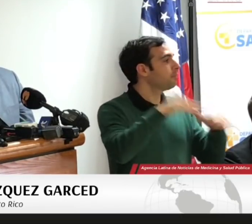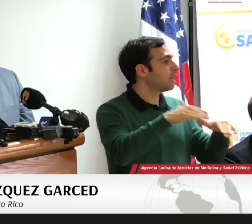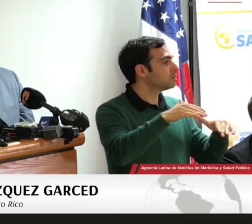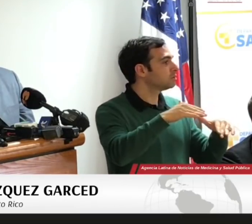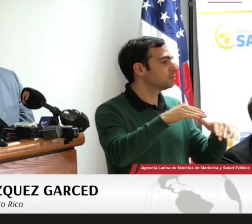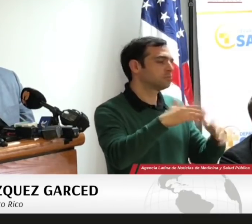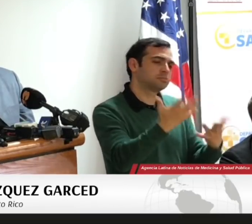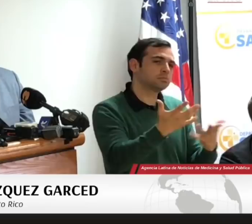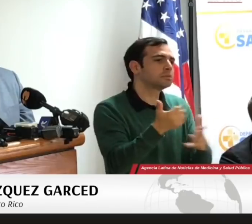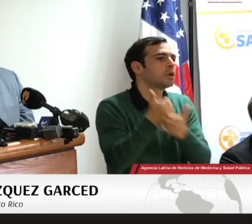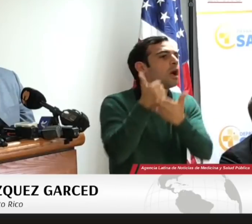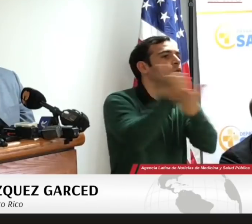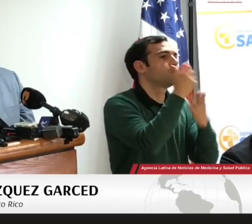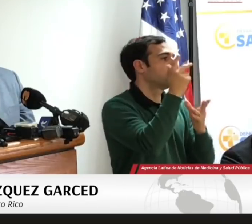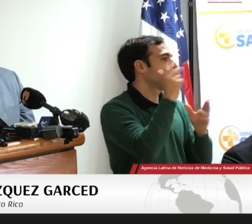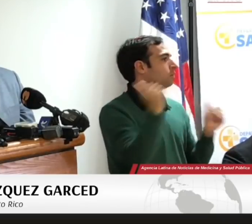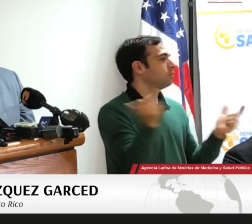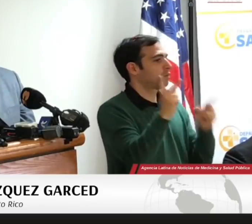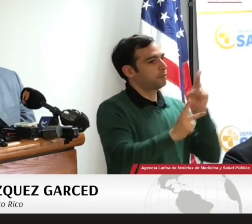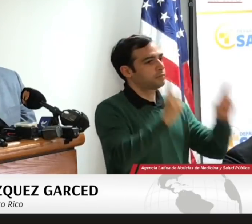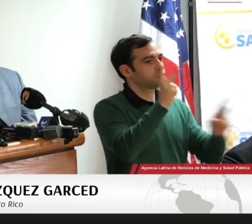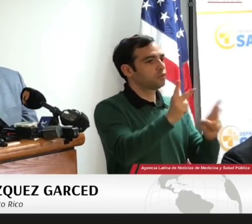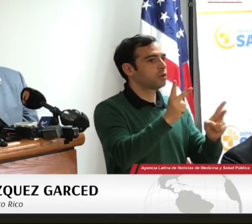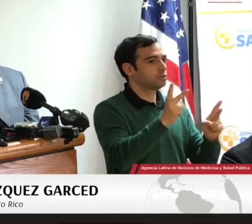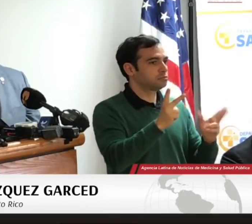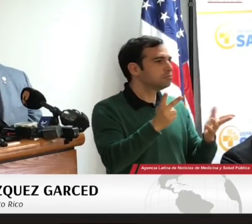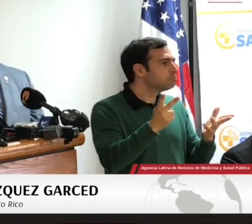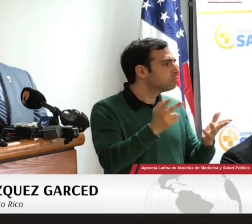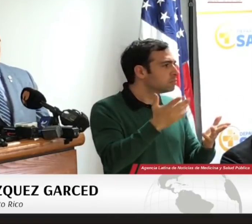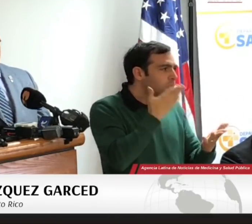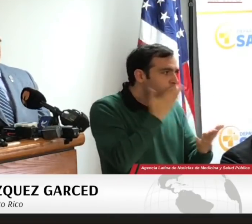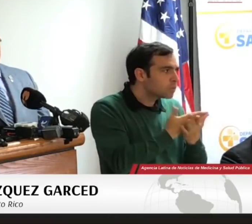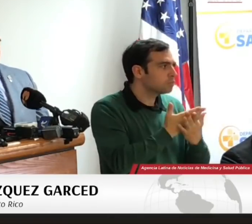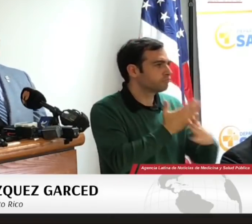los ciudadanos y en beneficio de que nosotros tengamos la